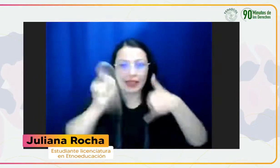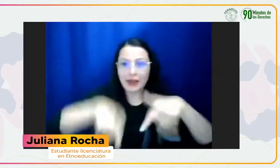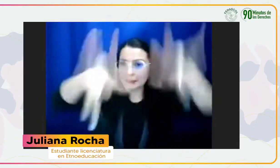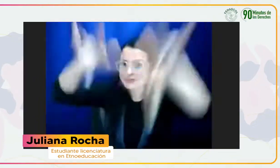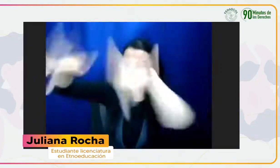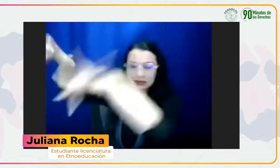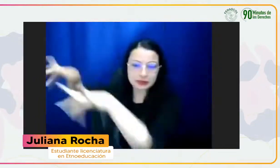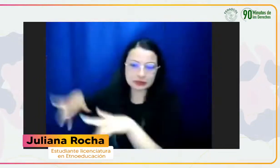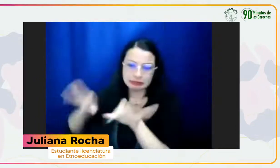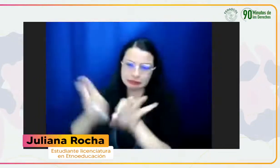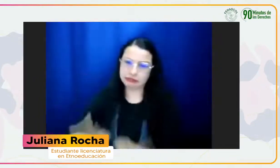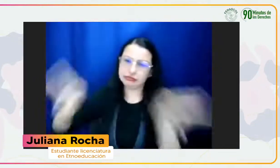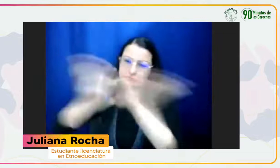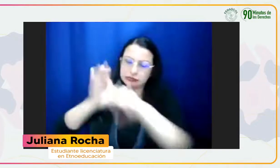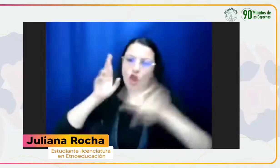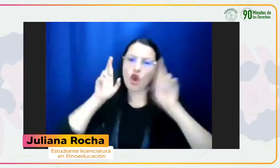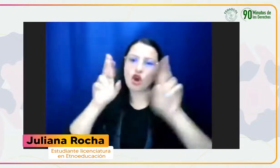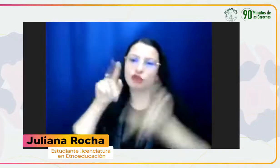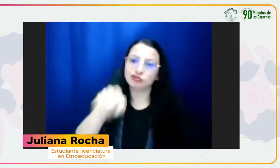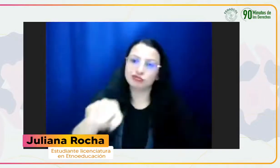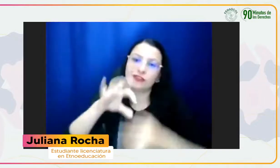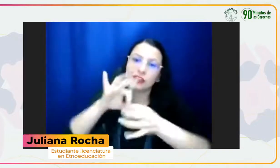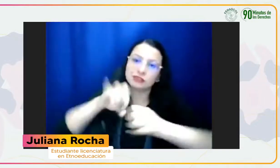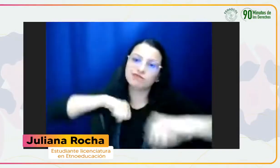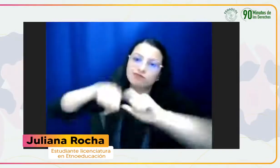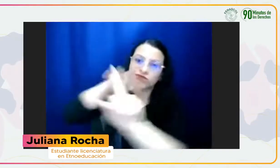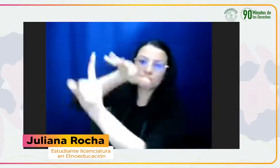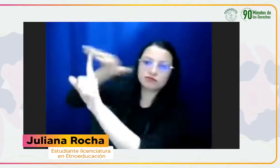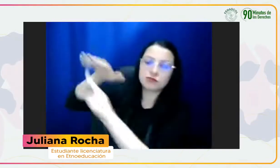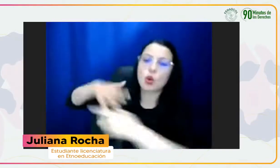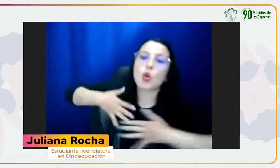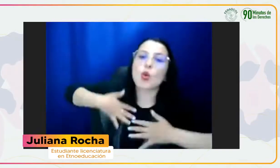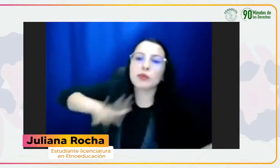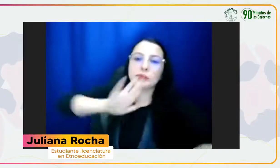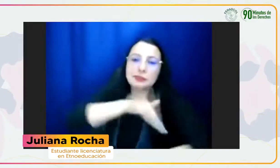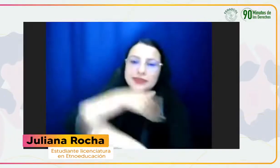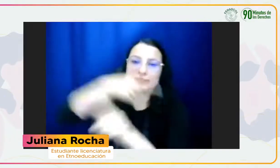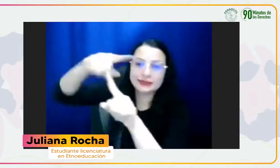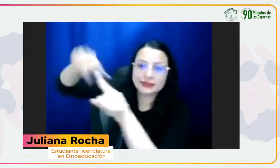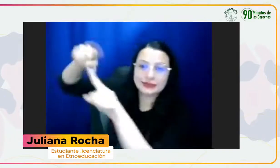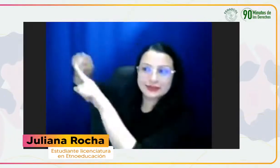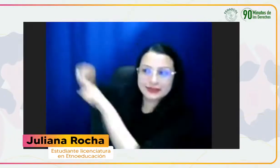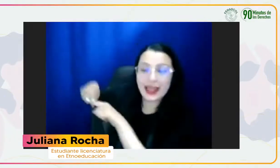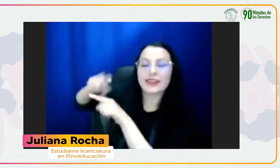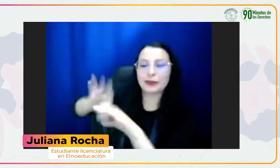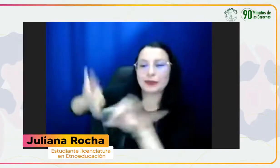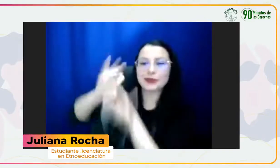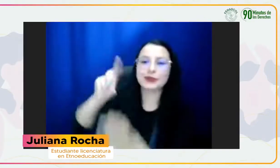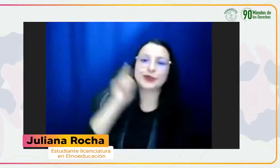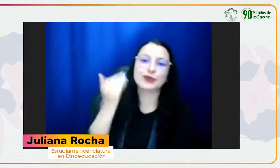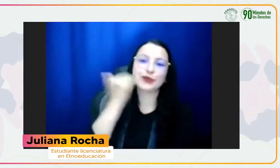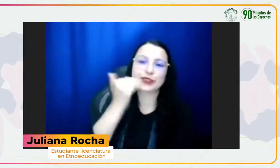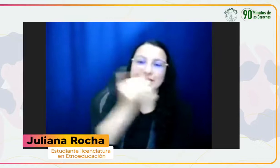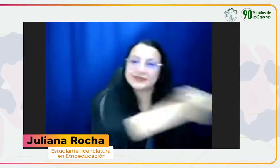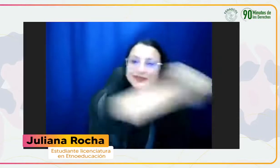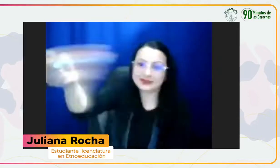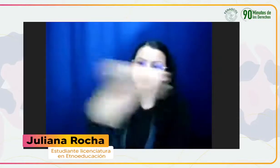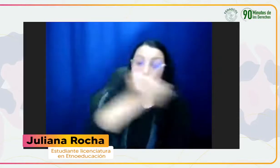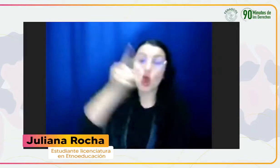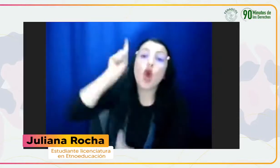pues también en todos los espacios en Colombia. Entonces, ojalá FENASCOL pueda hacer incidencia también ante los diferentes ministerios y